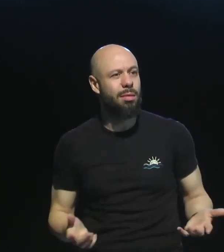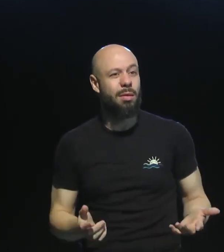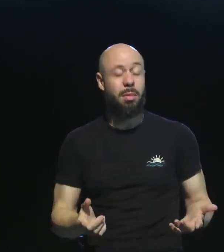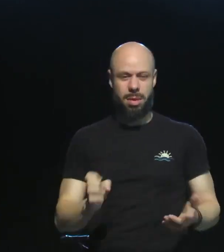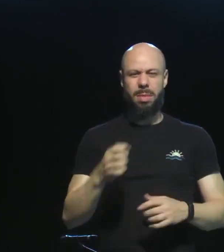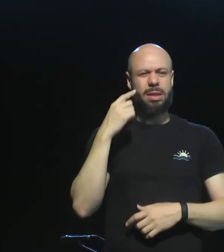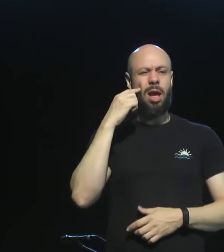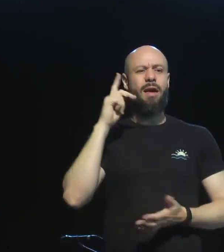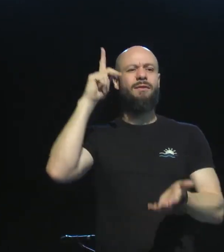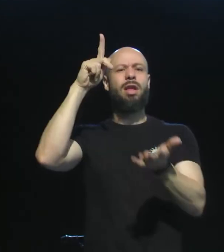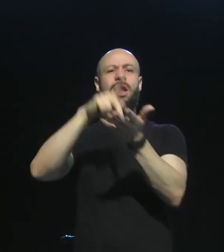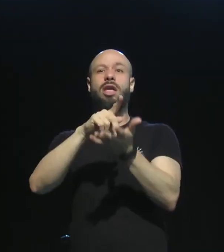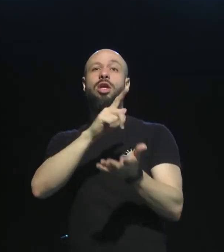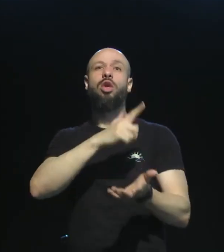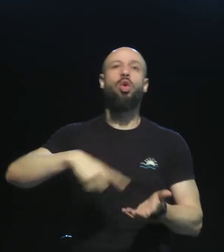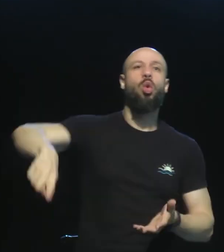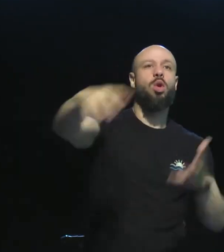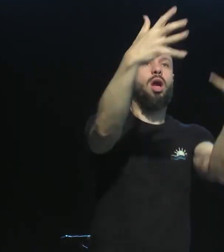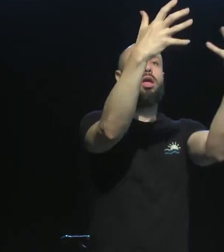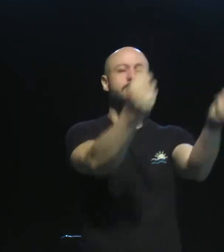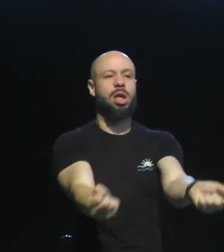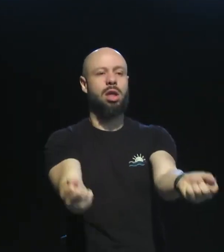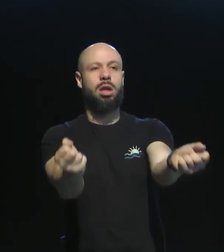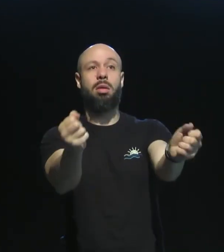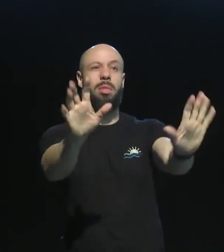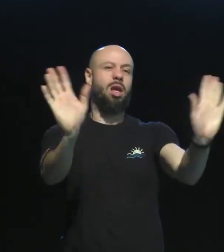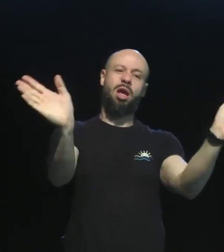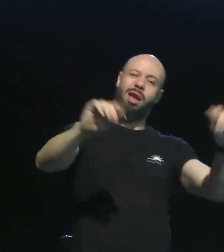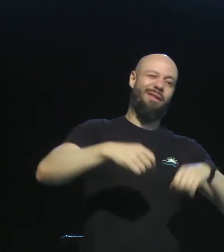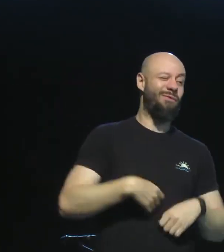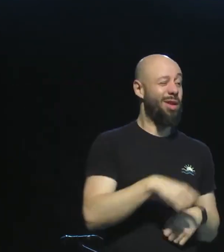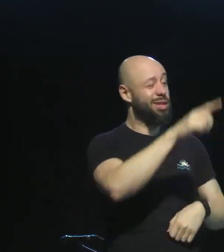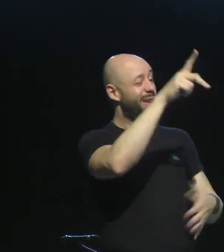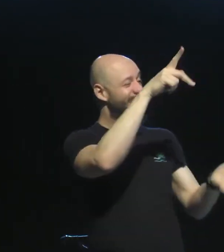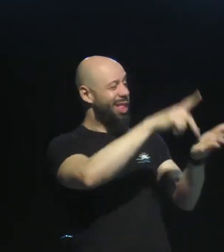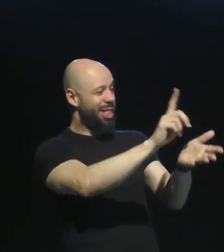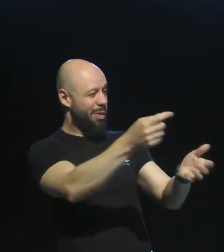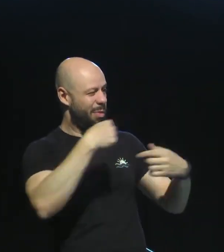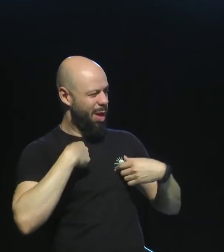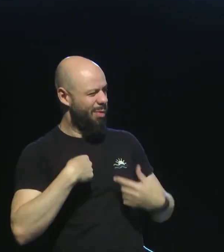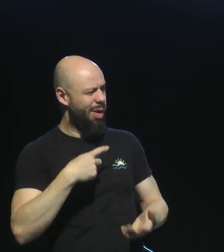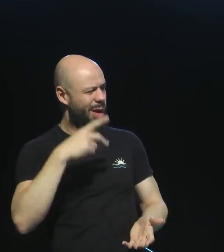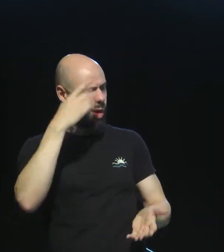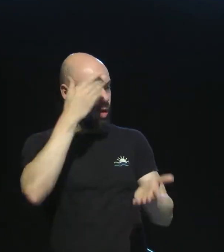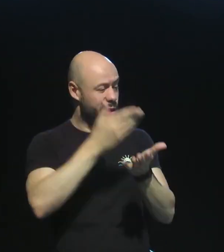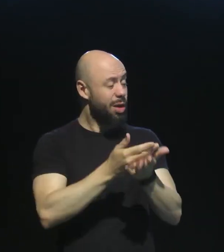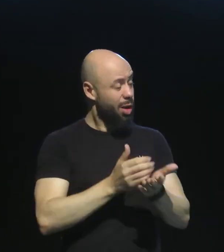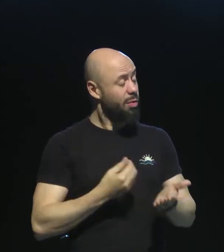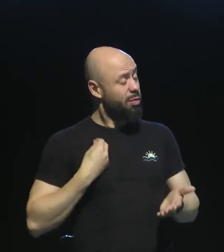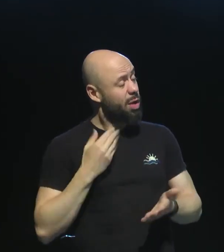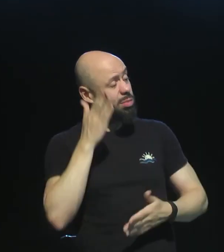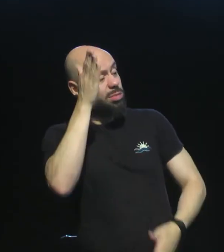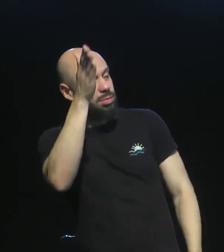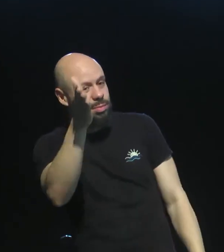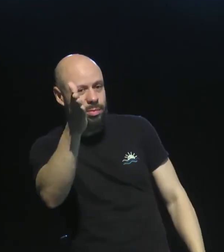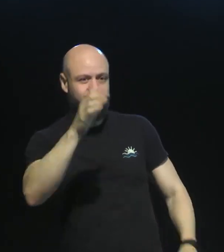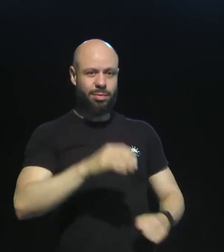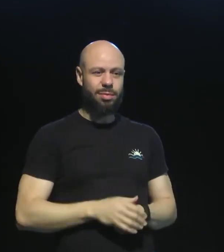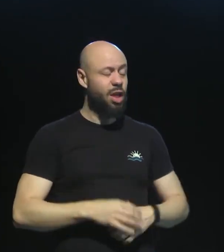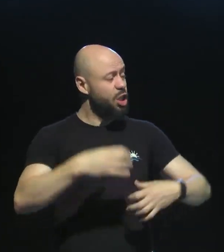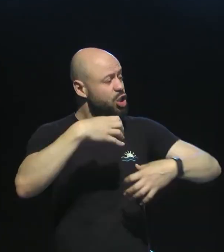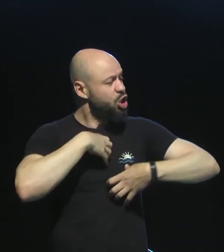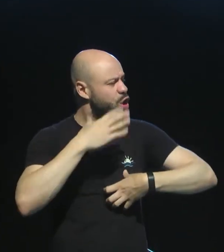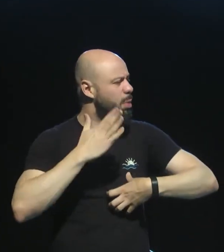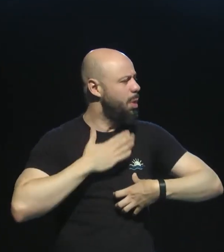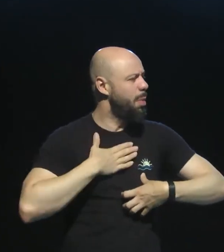vai dizer assim, olha, para você pode não ser verdade, mas para mim é verdade, eu vou viver assim. Esse é o meu jeito,